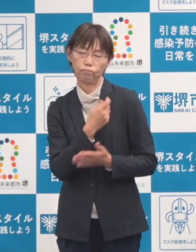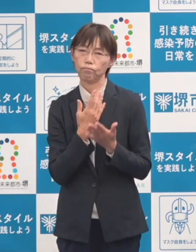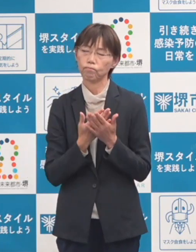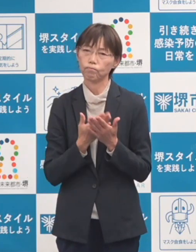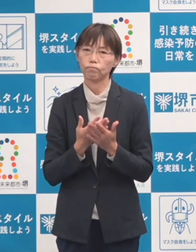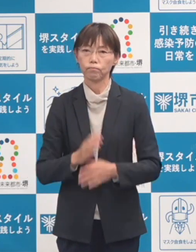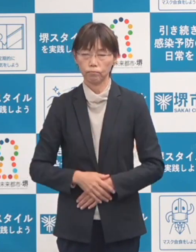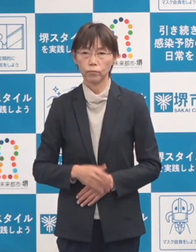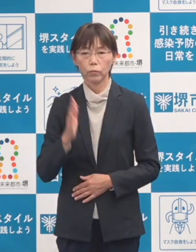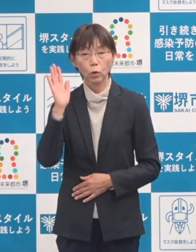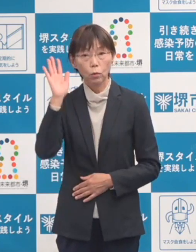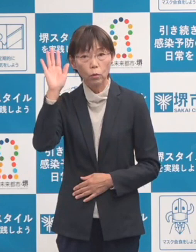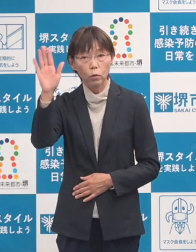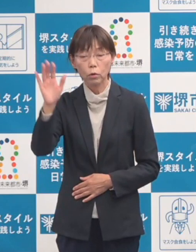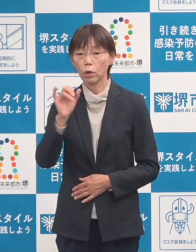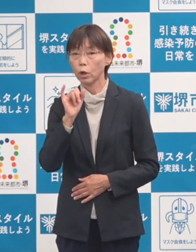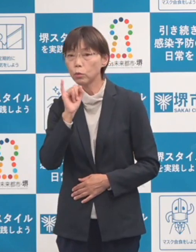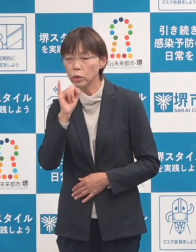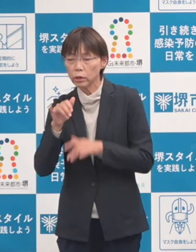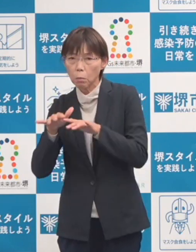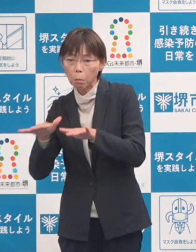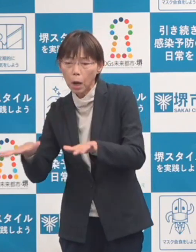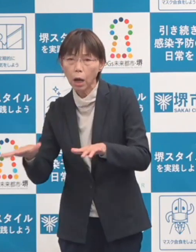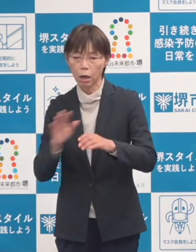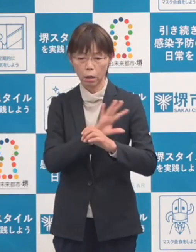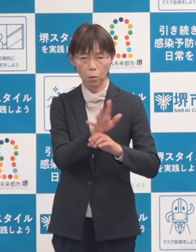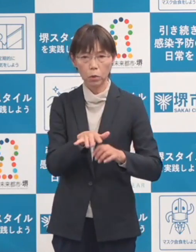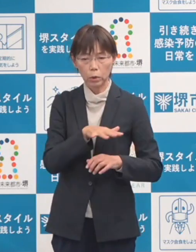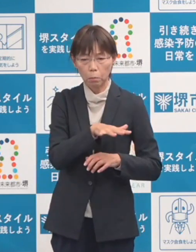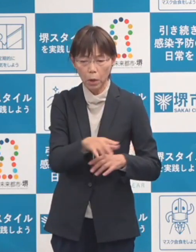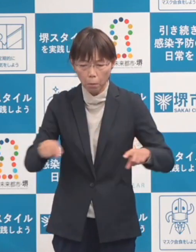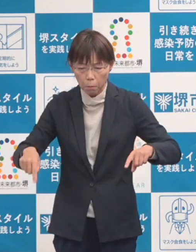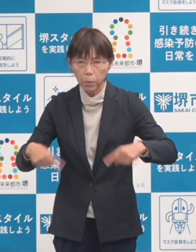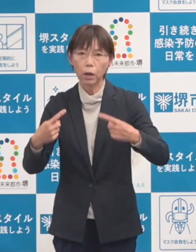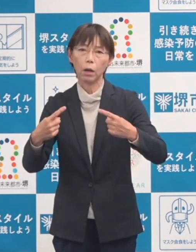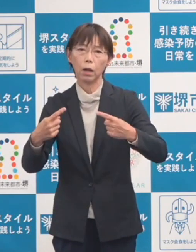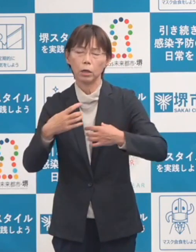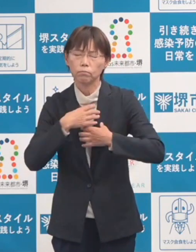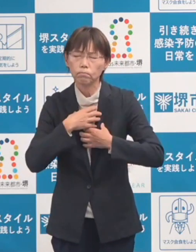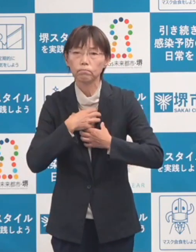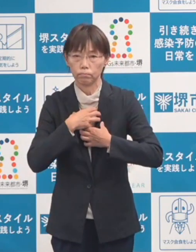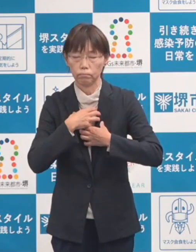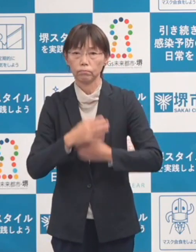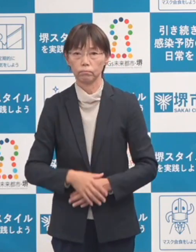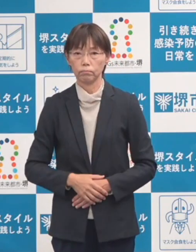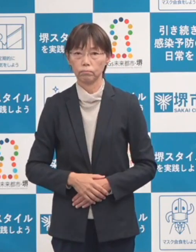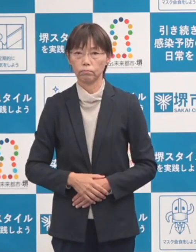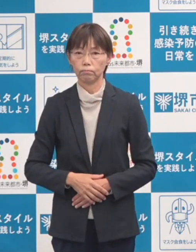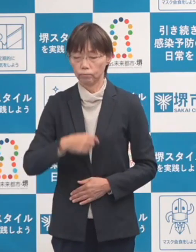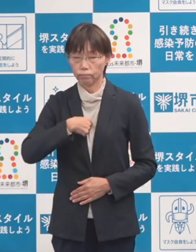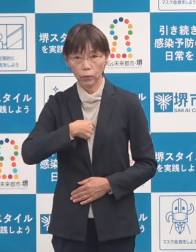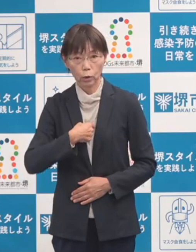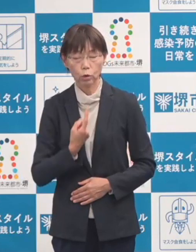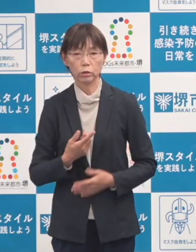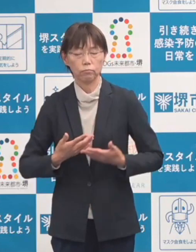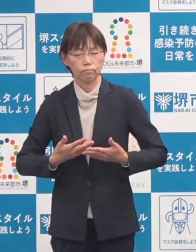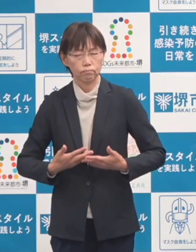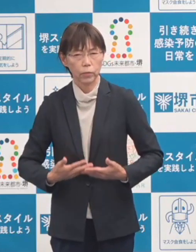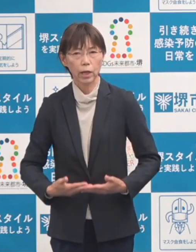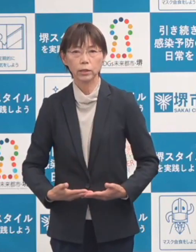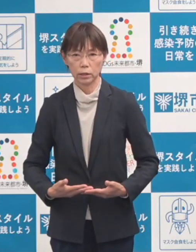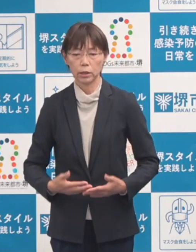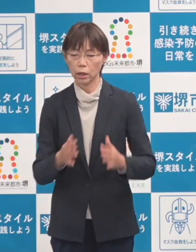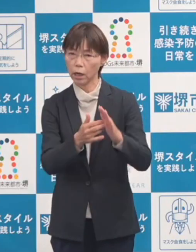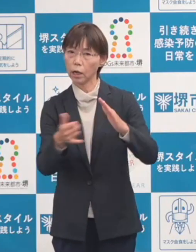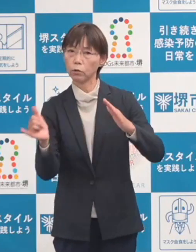インフルエンザとの同時流行も懸念をされておりますので、ぜひご自身の安全、そしてご家族の方の安全